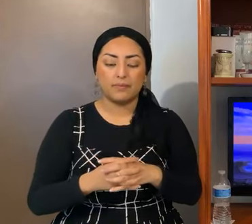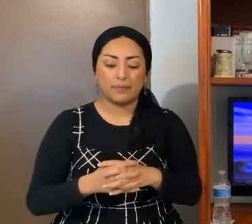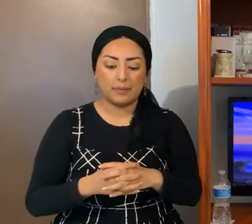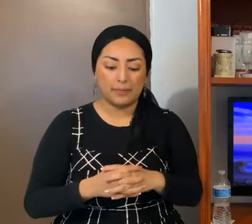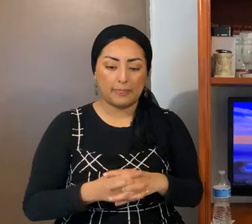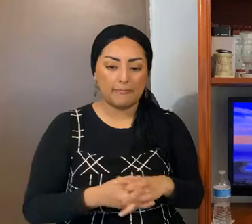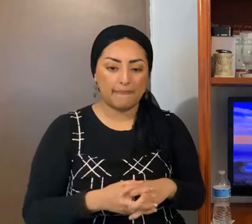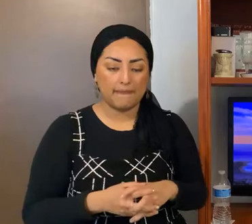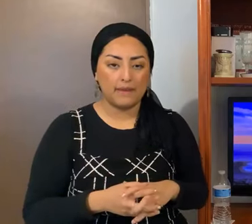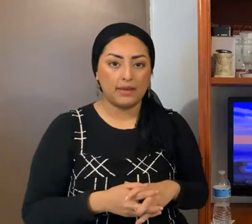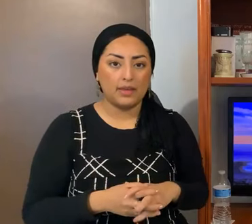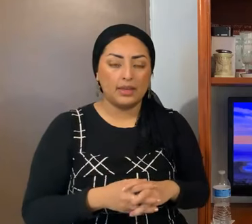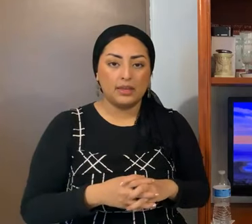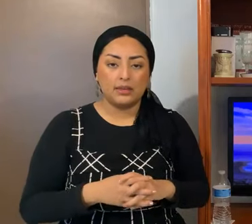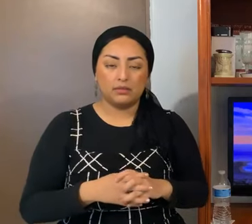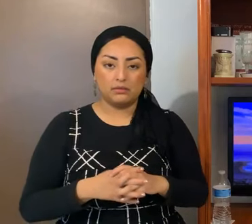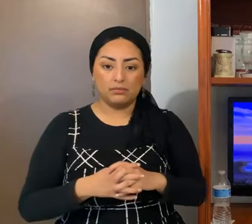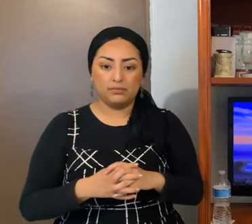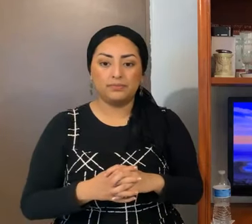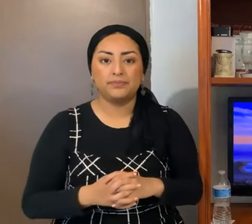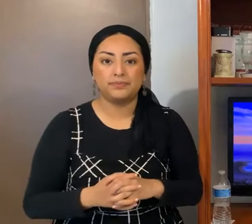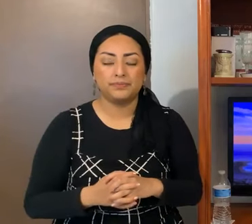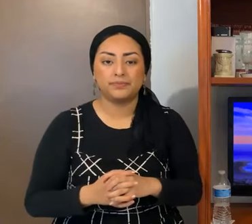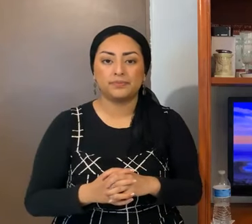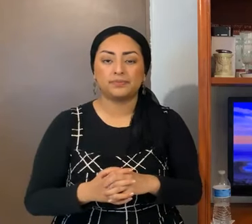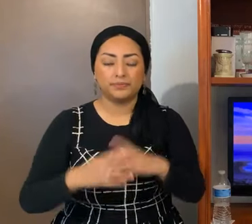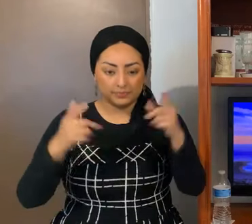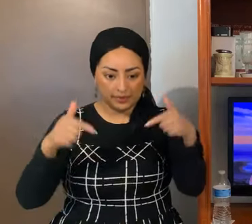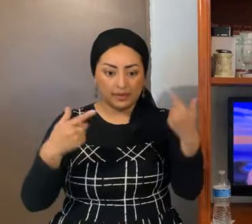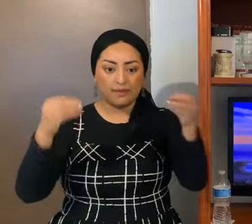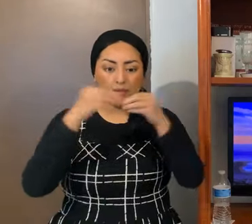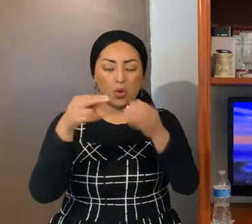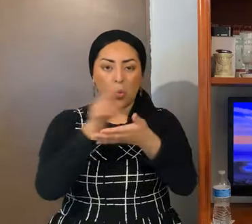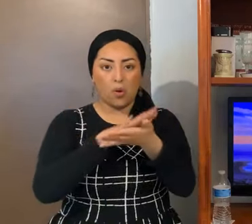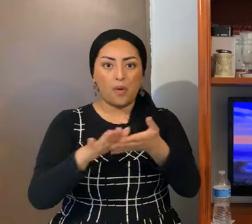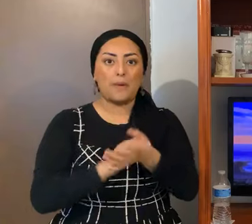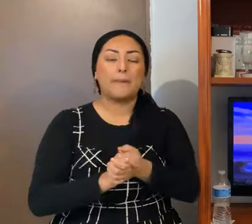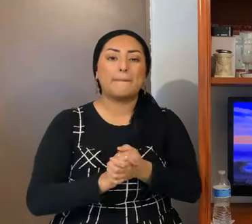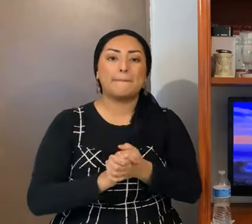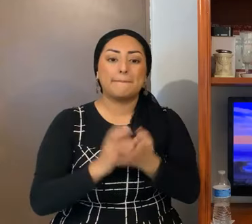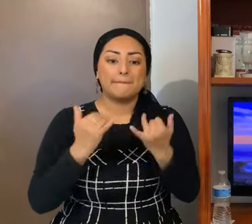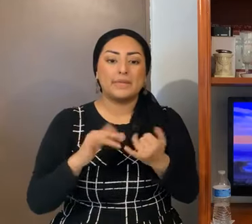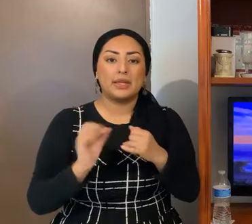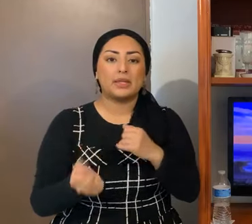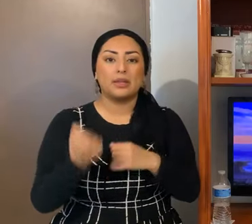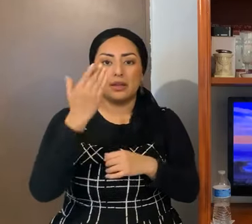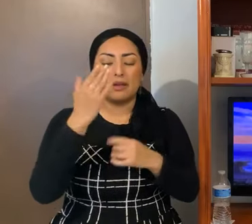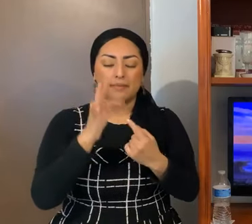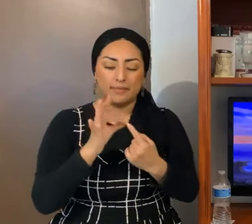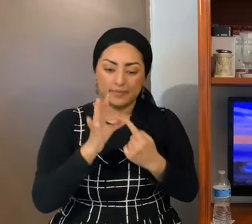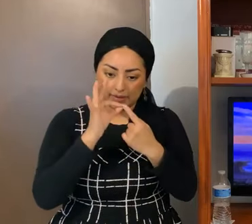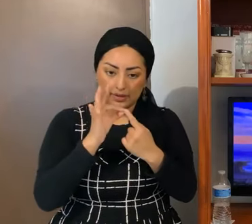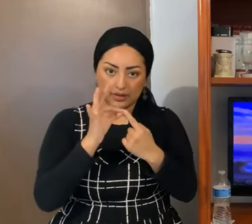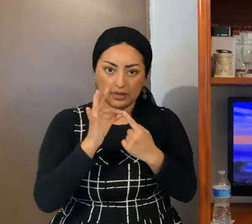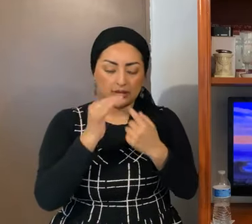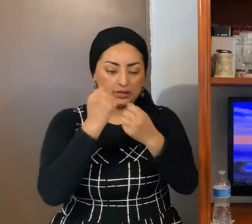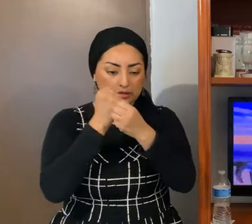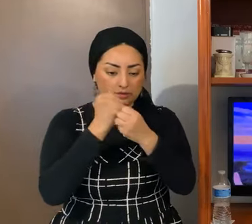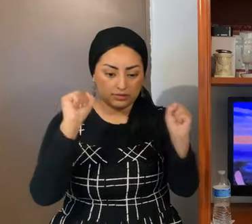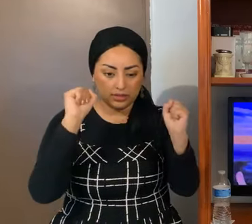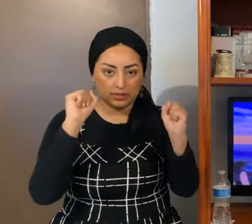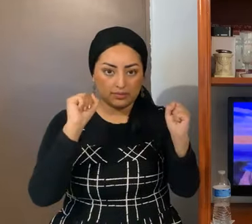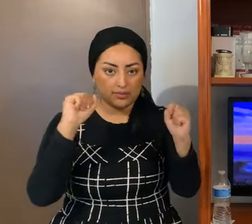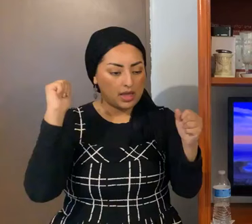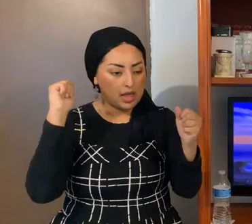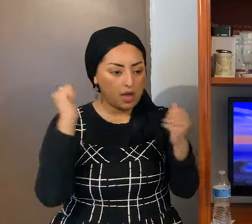santo. Y santifiquémonos todos más. Aleluya. Es un Shabbat muy especial. Libertad